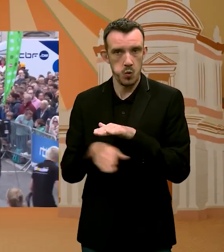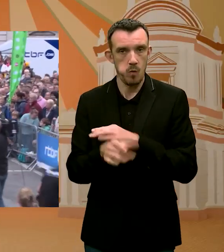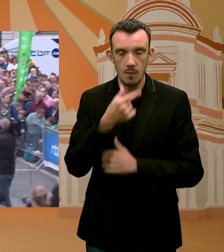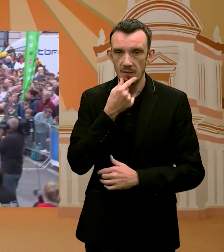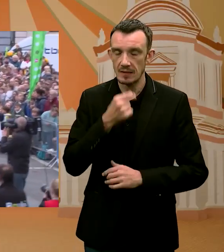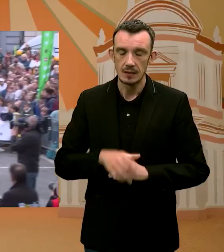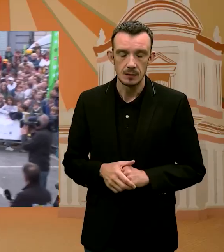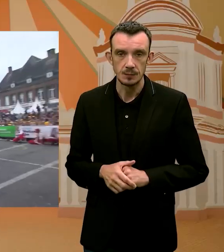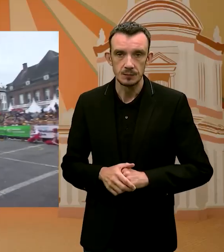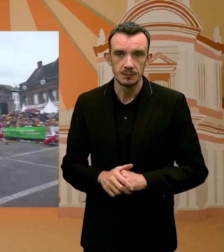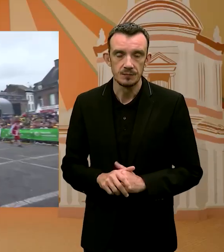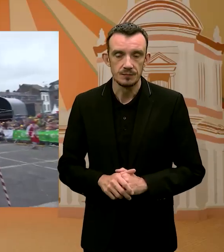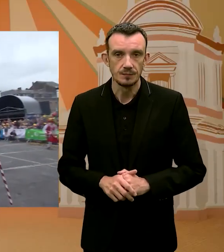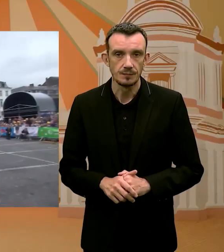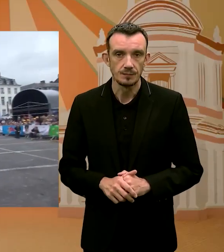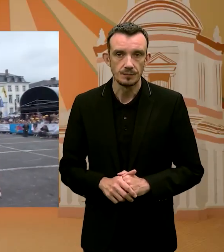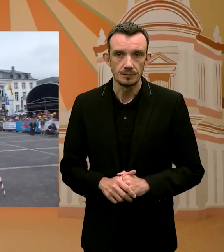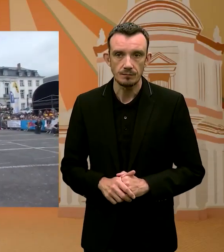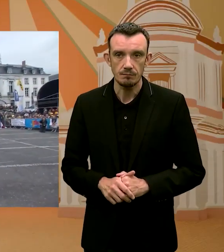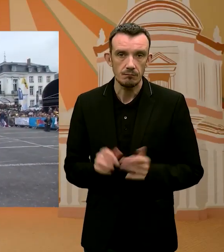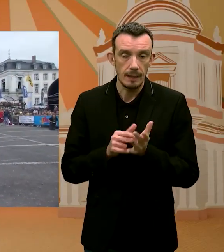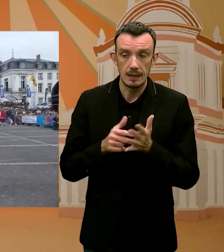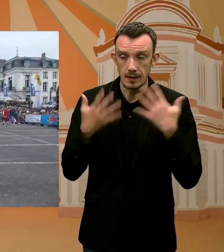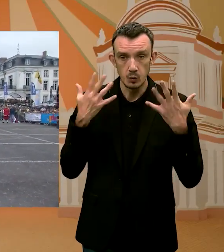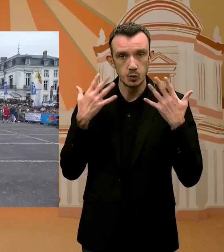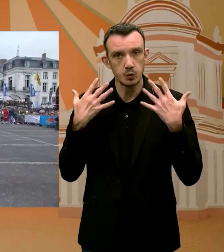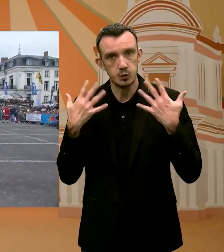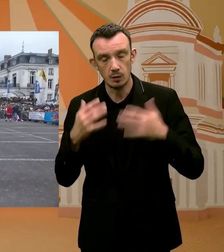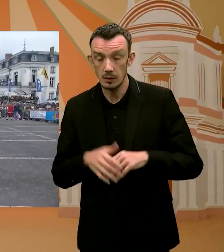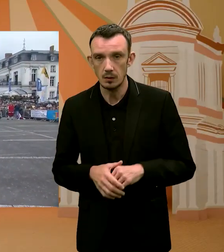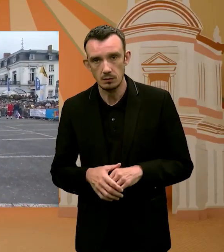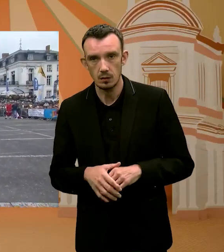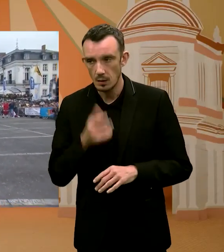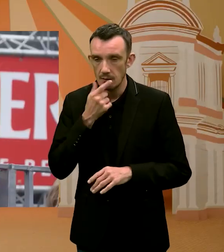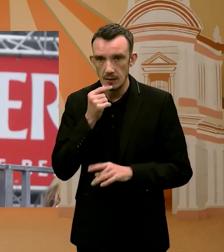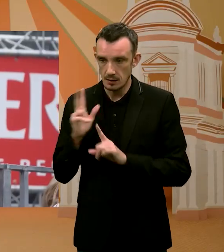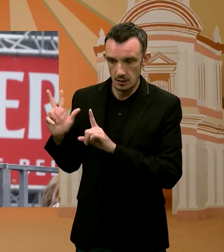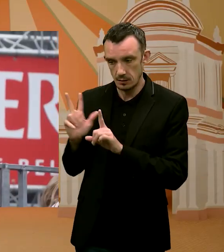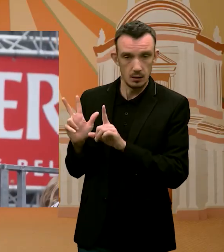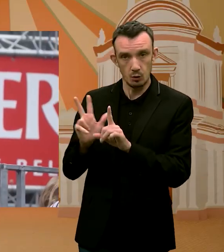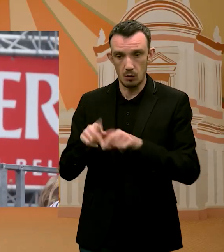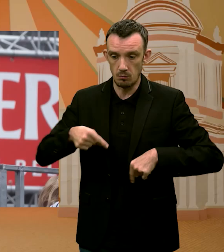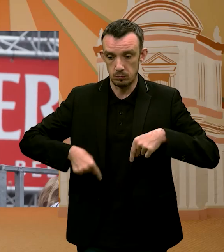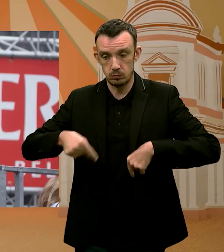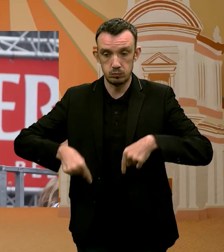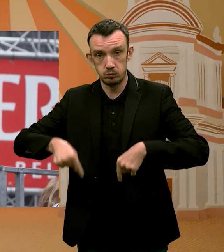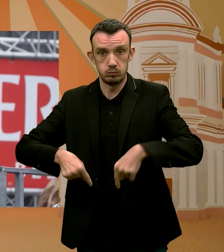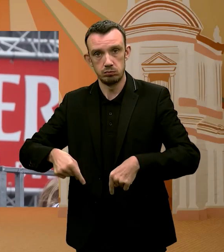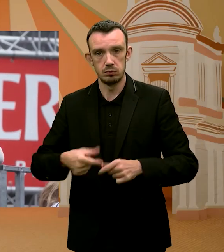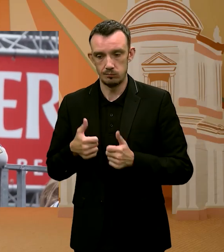Il tourne pour essayer de récupérer, mais pour rester en vie. Pour rester en vie, mais il en a 3 derrière lui. Et les 3, ils marchent. Ils vont ça va être compliqué. Ils vont rien lâcher.